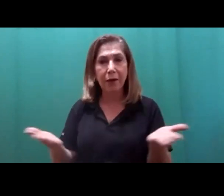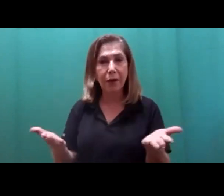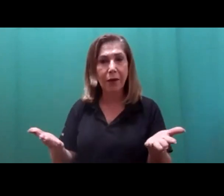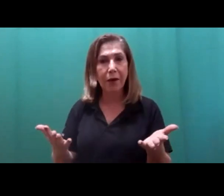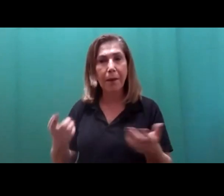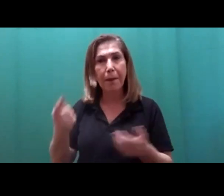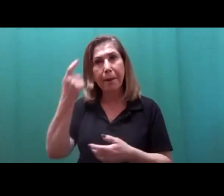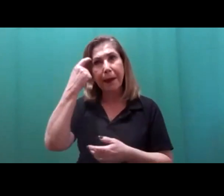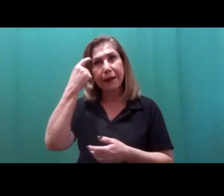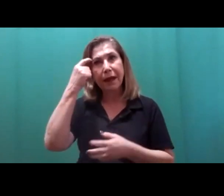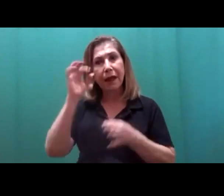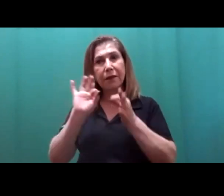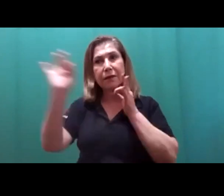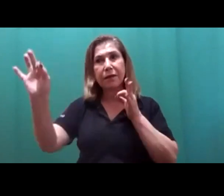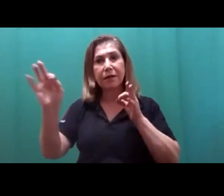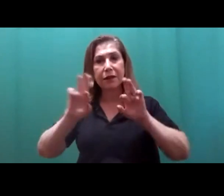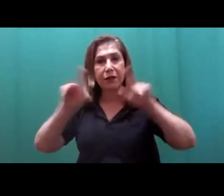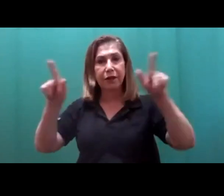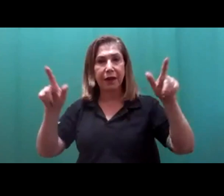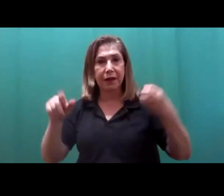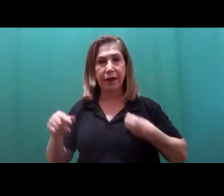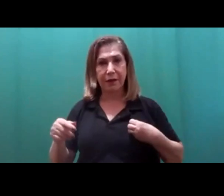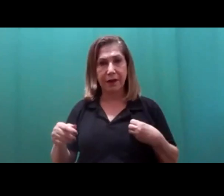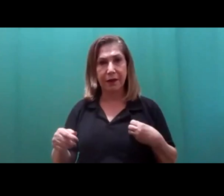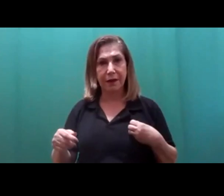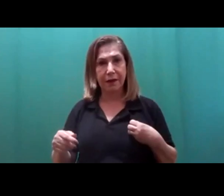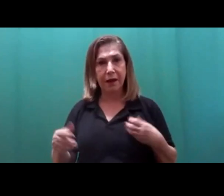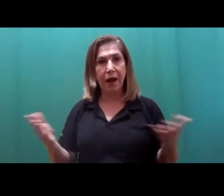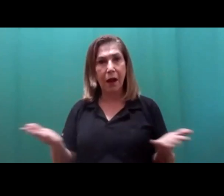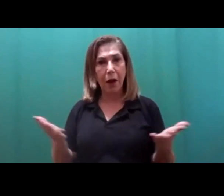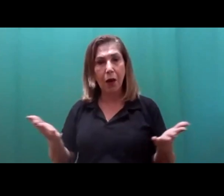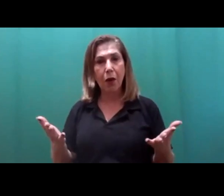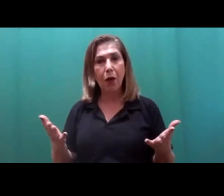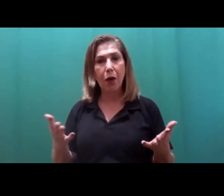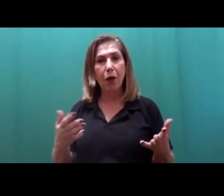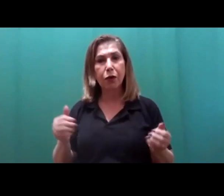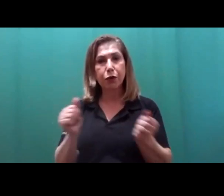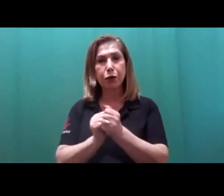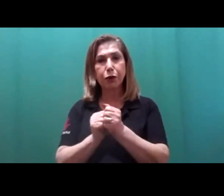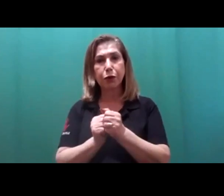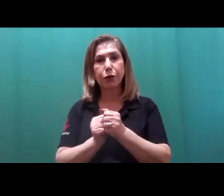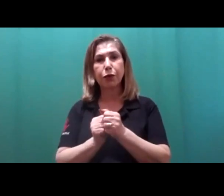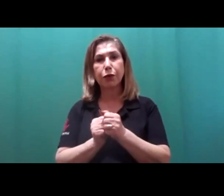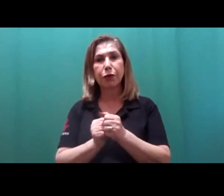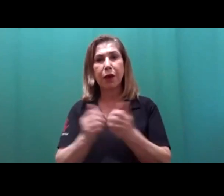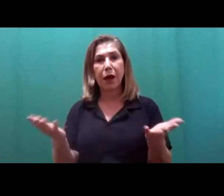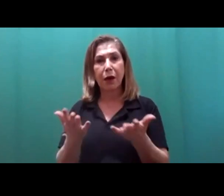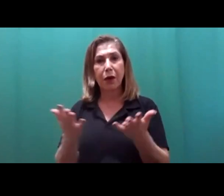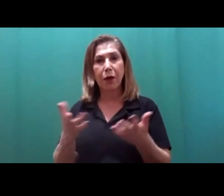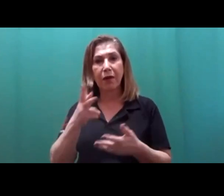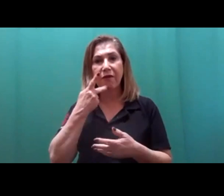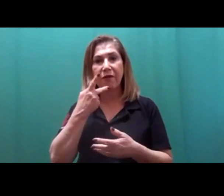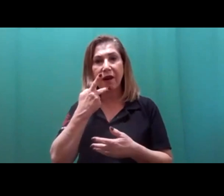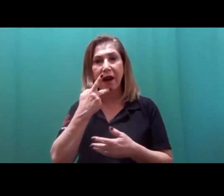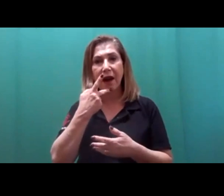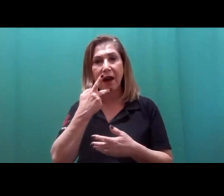pensar distante do viver do real. Com você, estamos cruzando essa fronteira nesse seminário. Obrigada por dizer tanto e